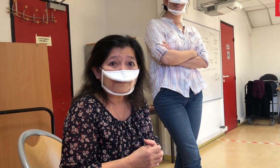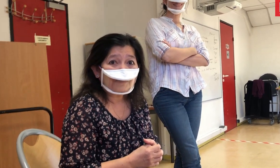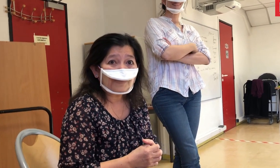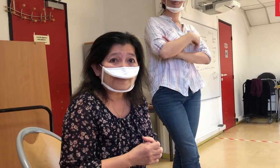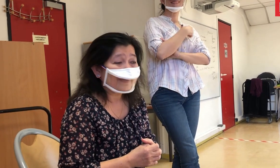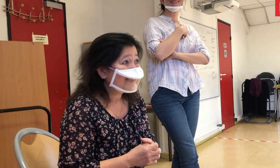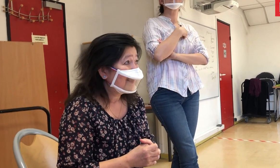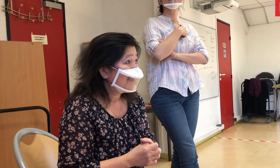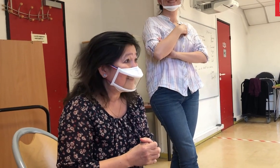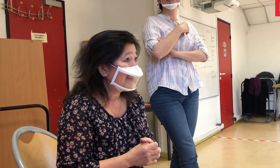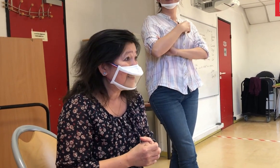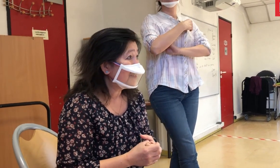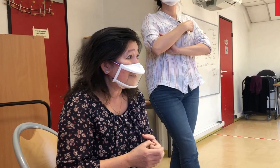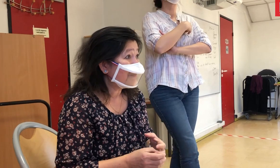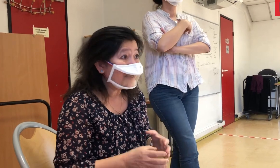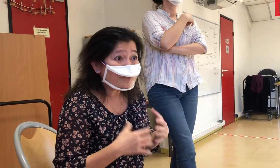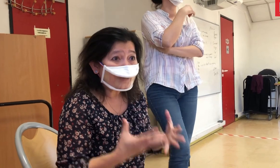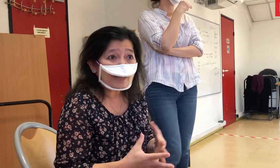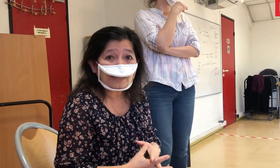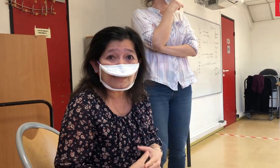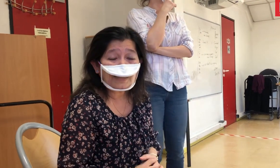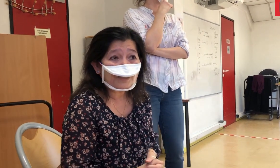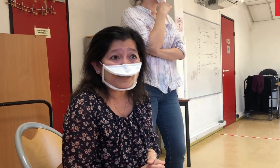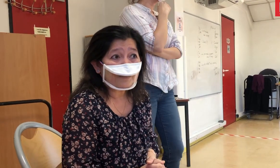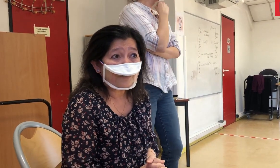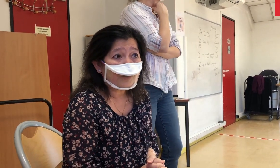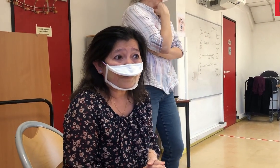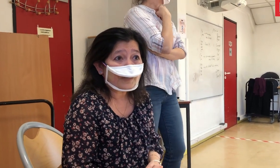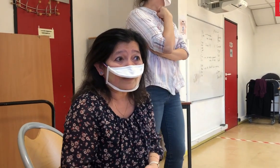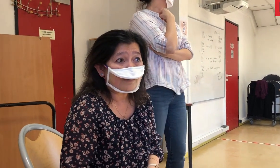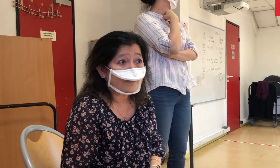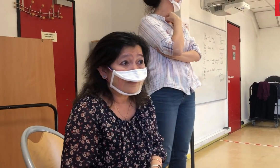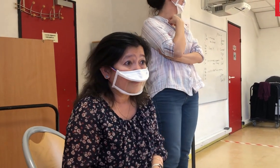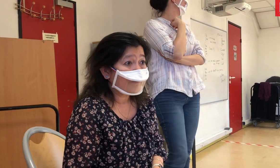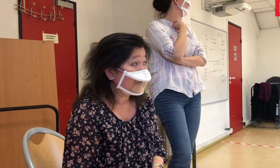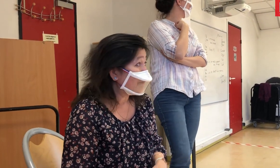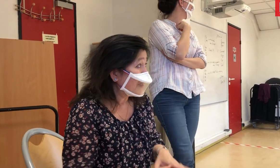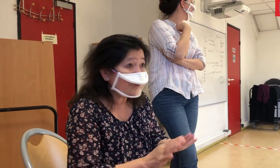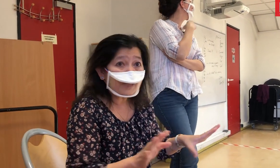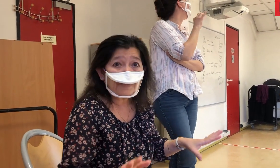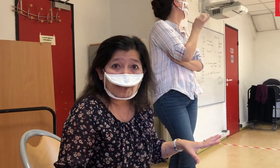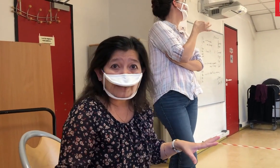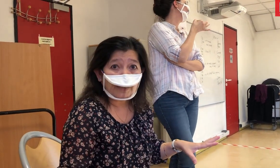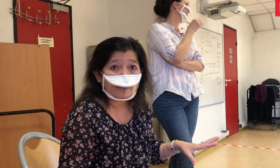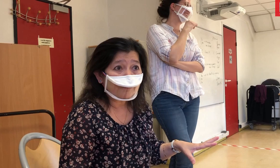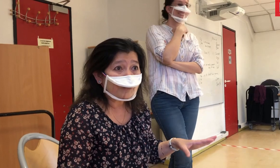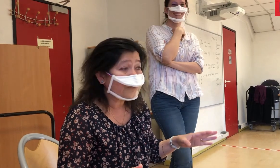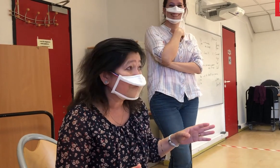s'est créé, quoi. Enfin, c'est ça. Voilà, c'est une belle solidarité qui se développe et personne n'est mis à l'écart. En fin de compte, que